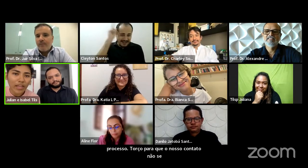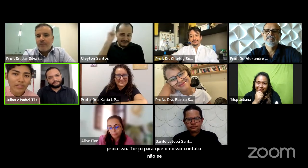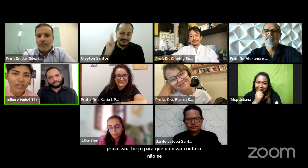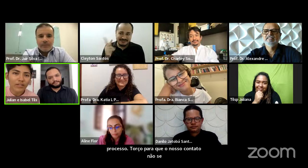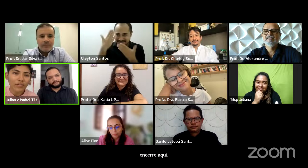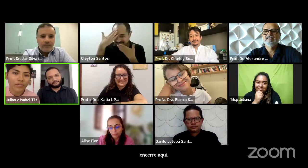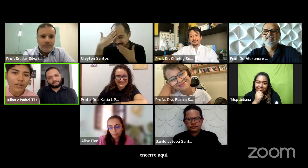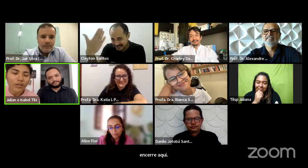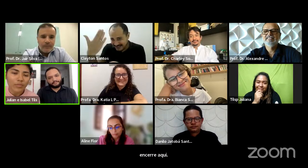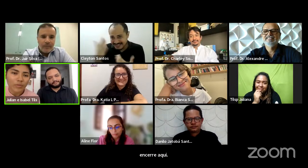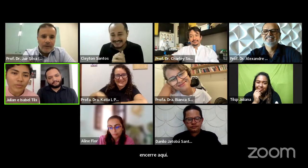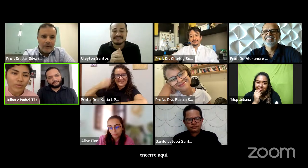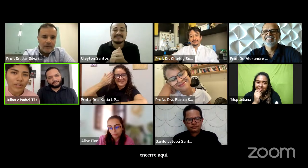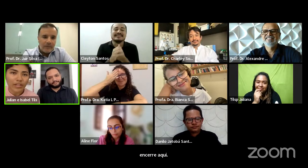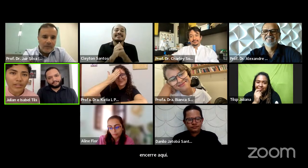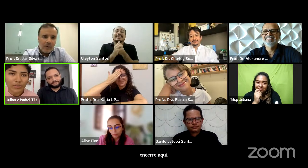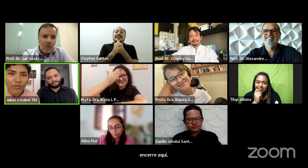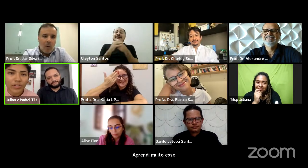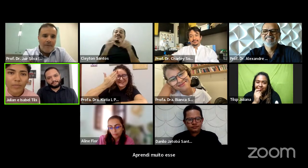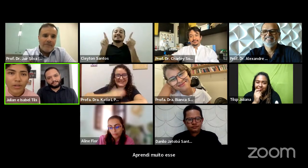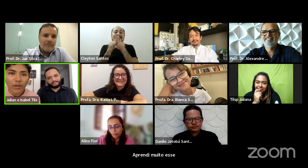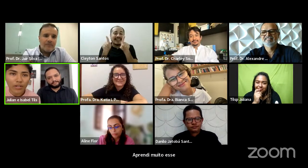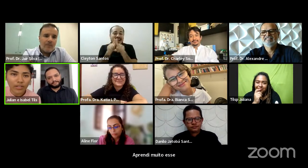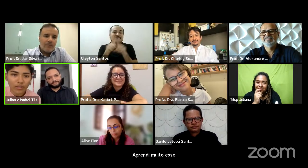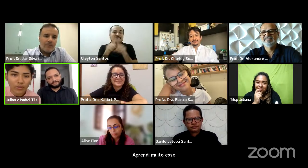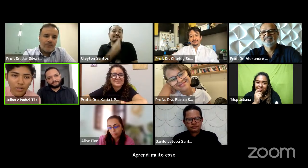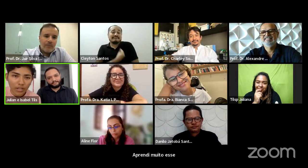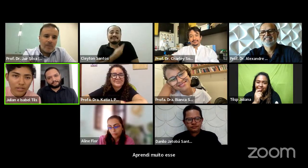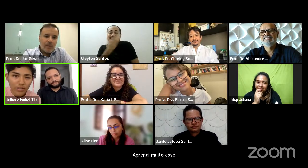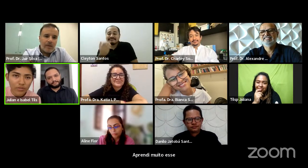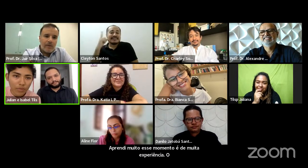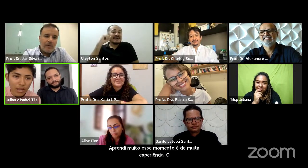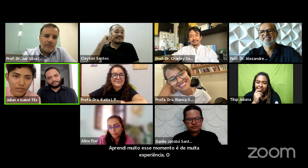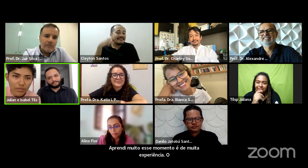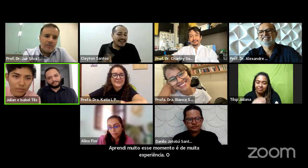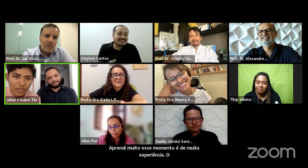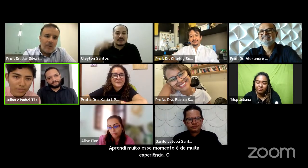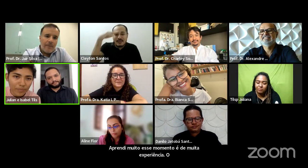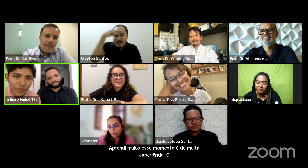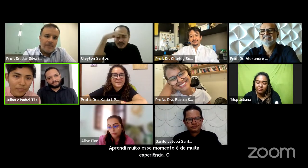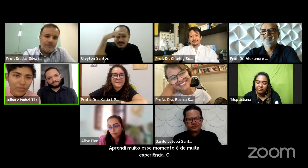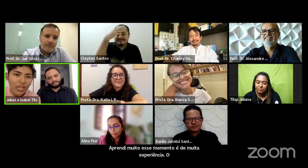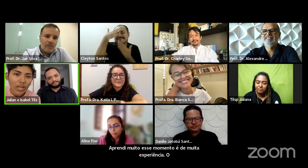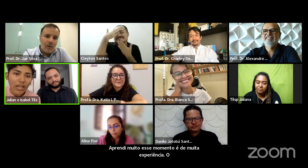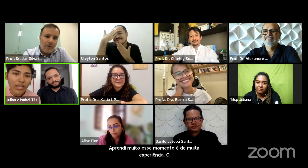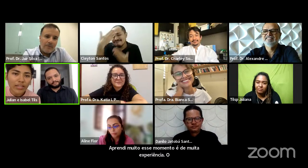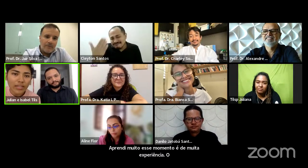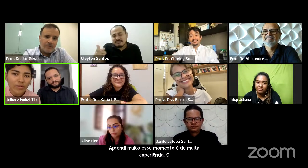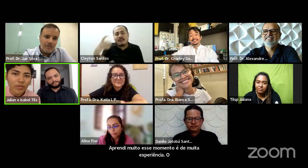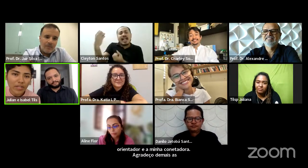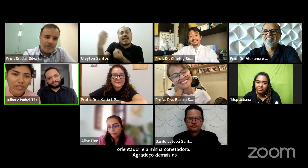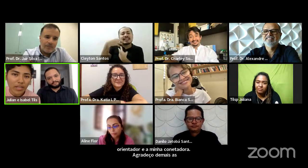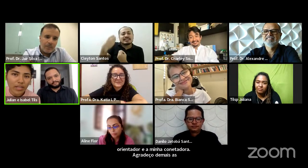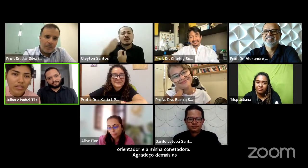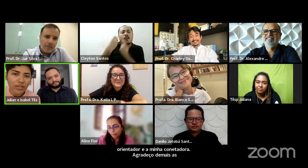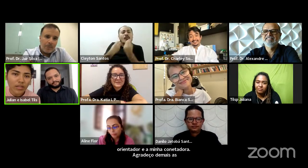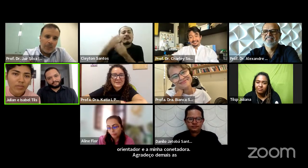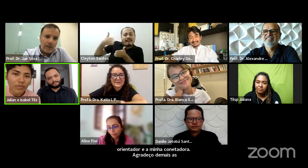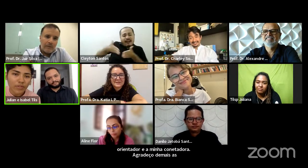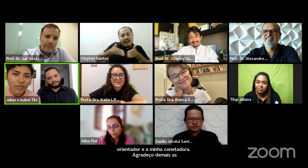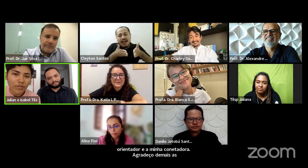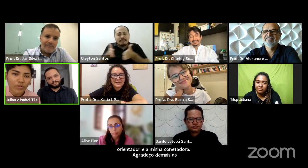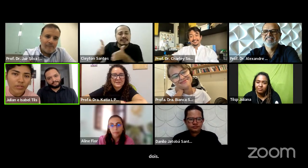muita experiência com o orientador e a minha coorientadora. Agradeço demais aos dois. Agradeço aos